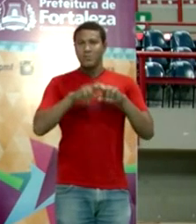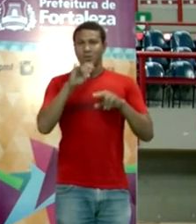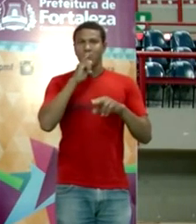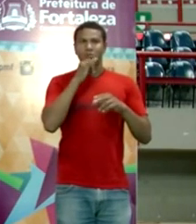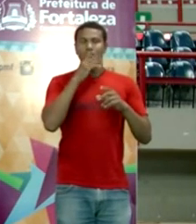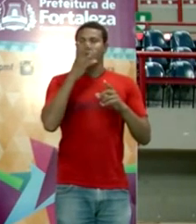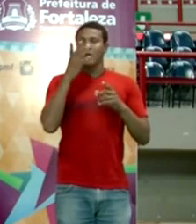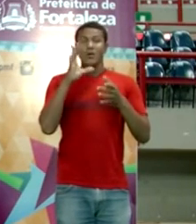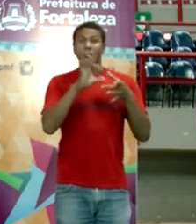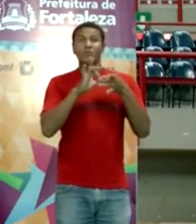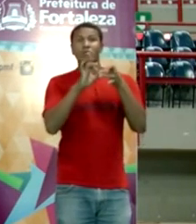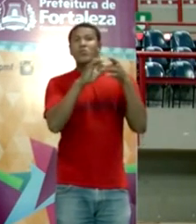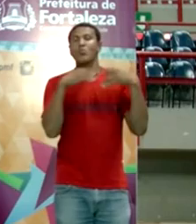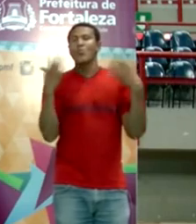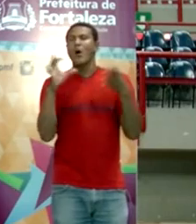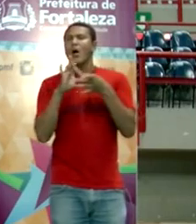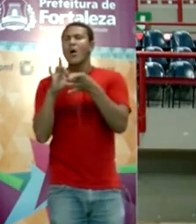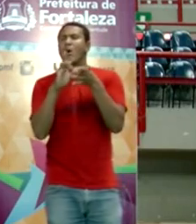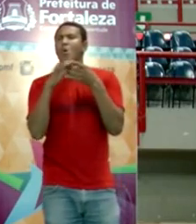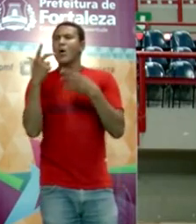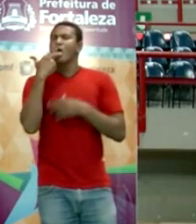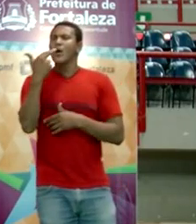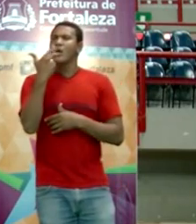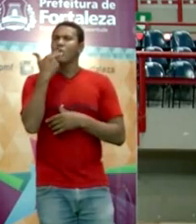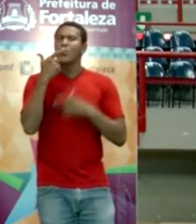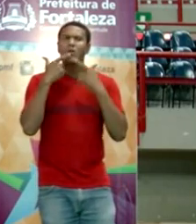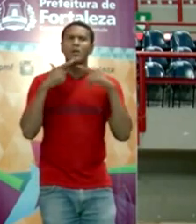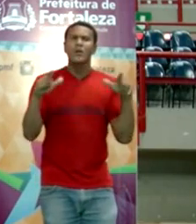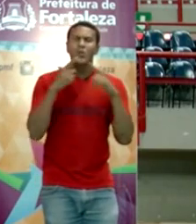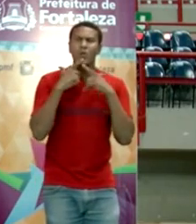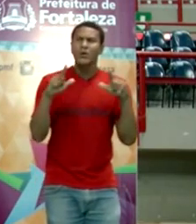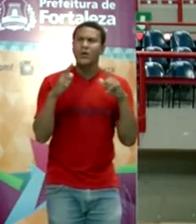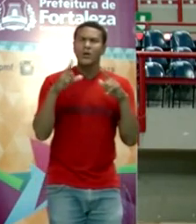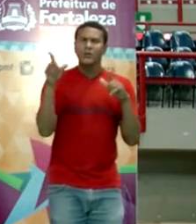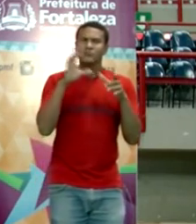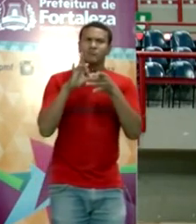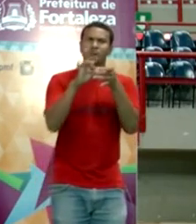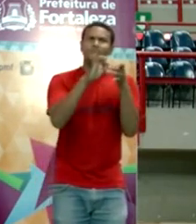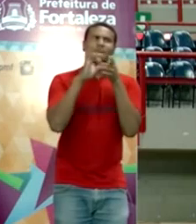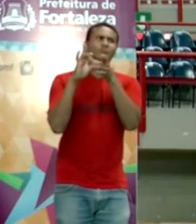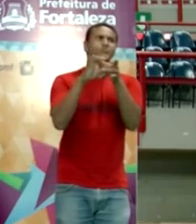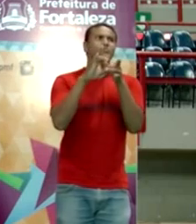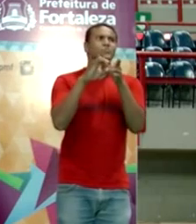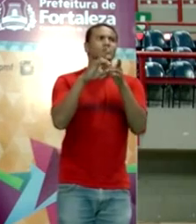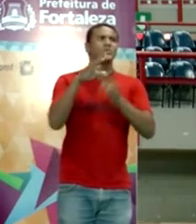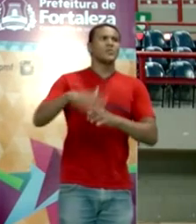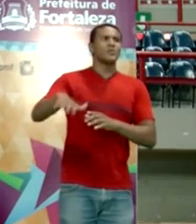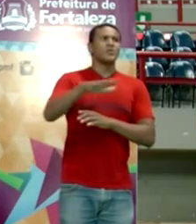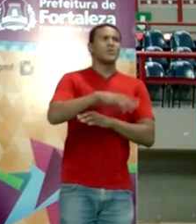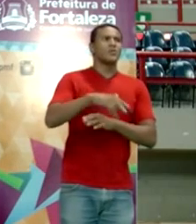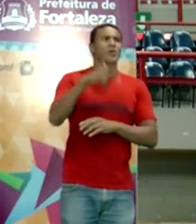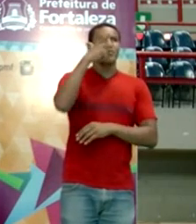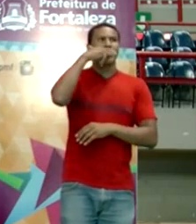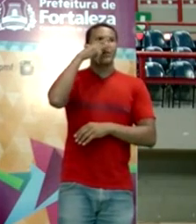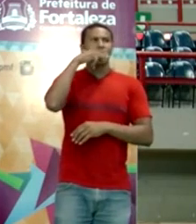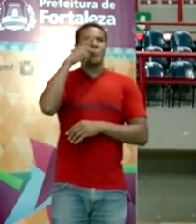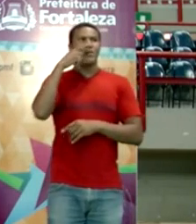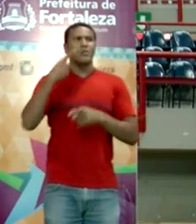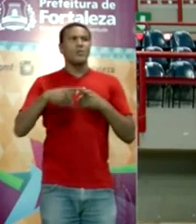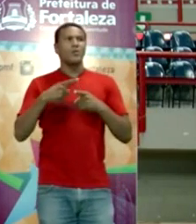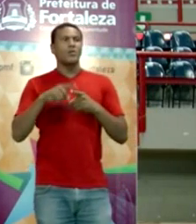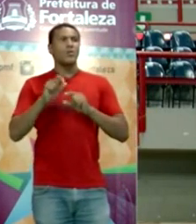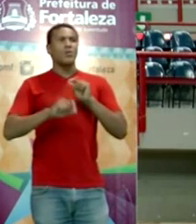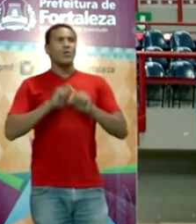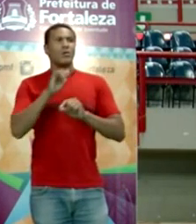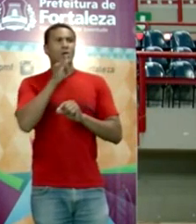é a linguagem que une? Qual é a linguagem que unifica e que não desmerece os padrões regionais, que